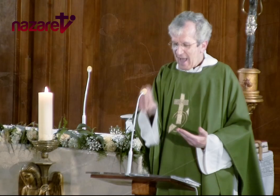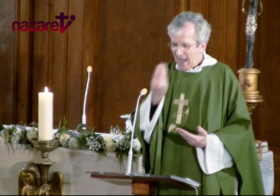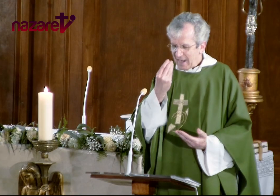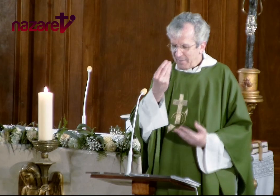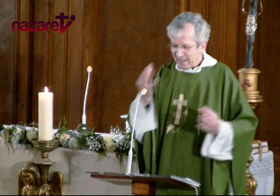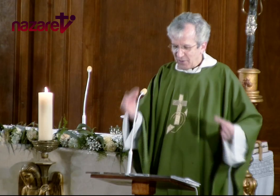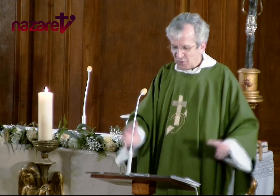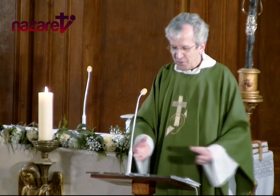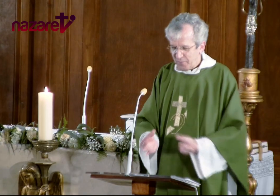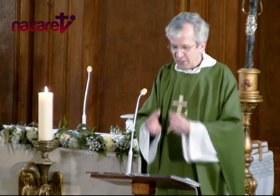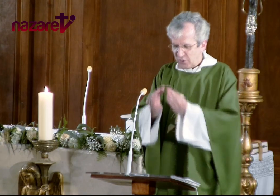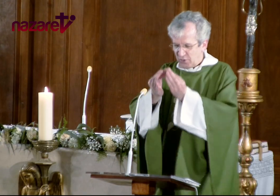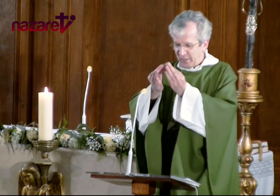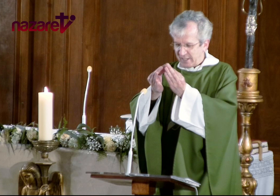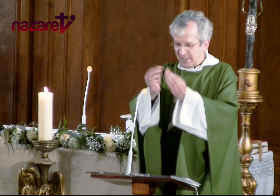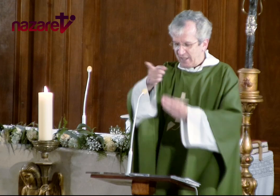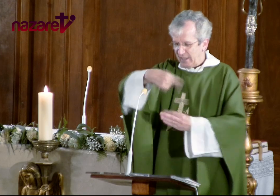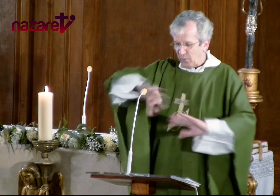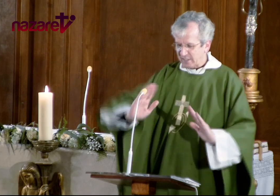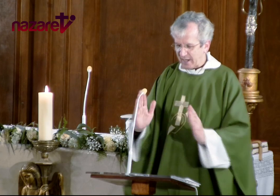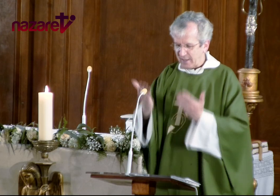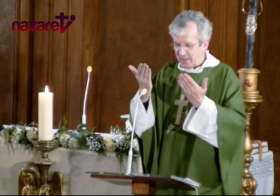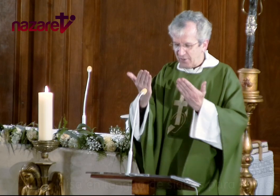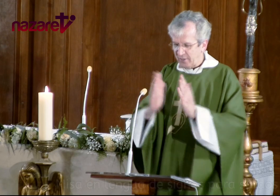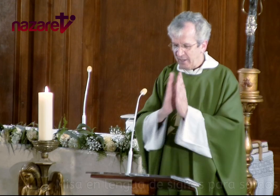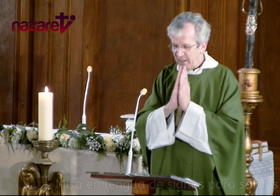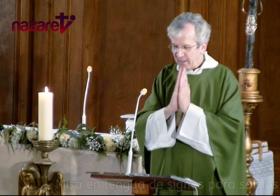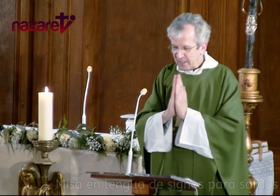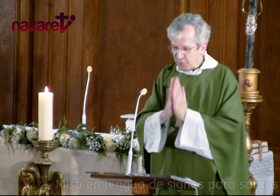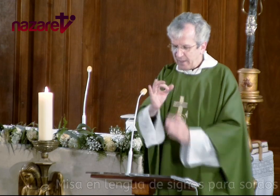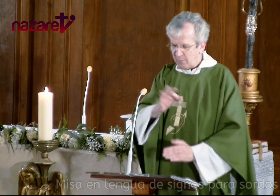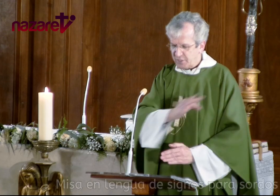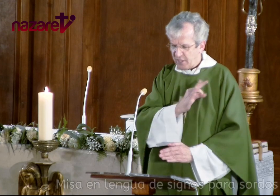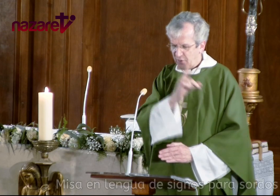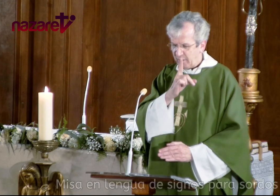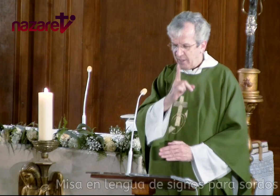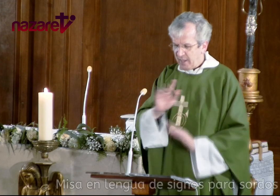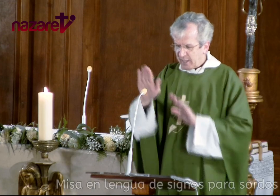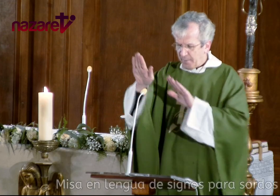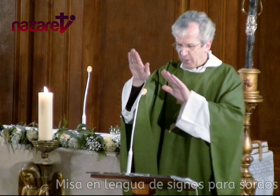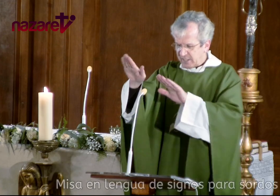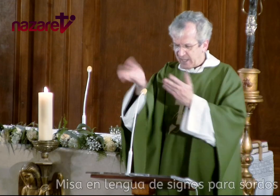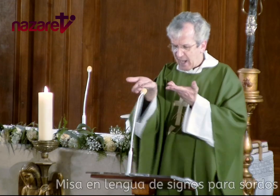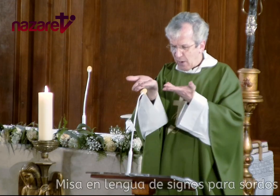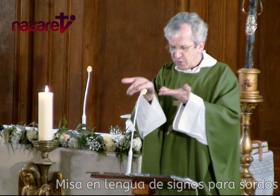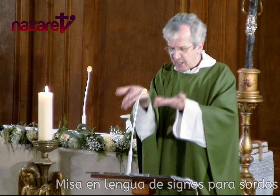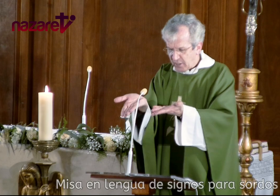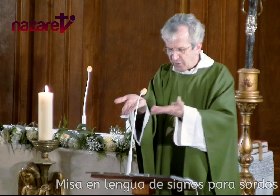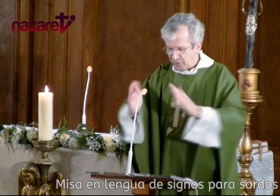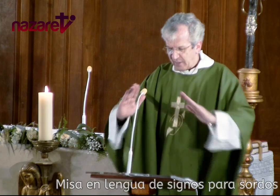alimentados por estos dones de nuestra redención te suplicamos señor que por este auxilio de